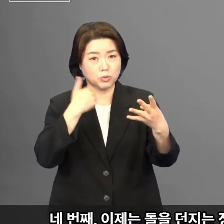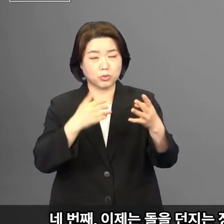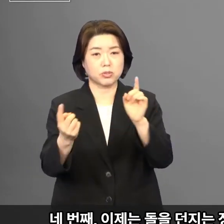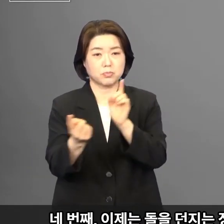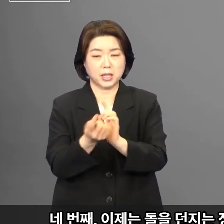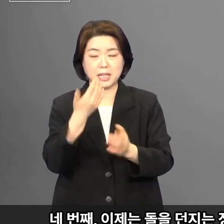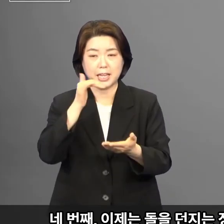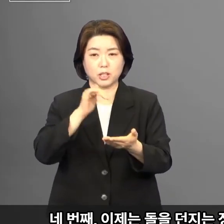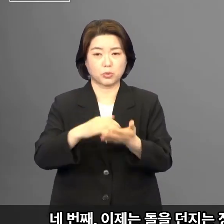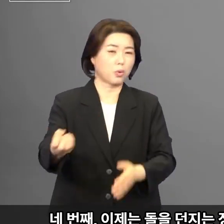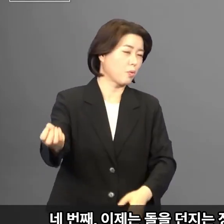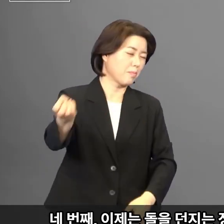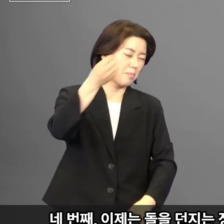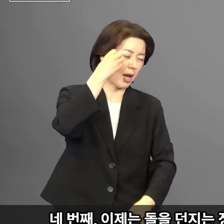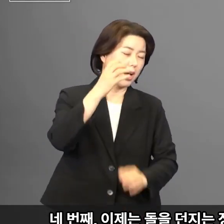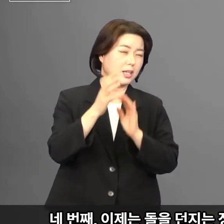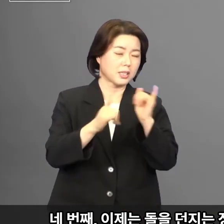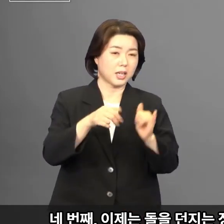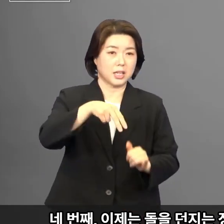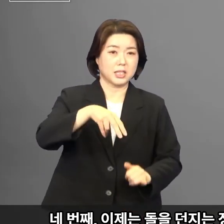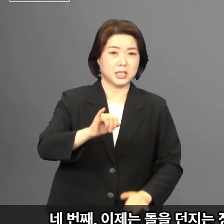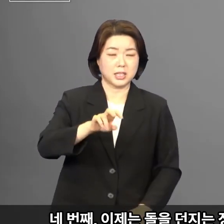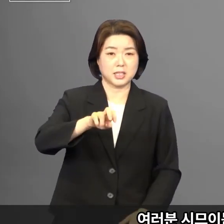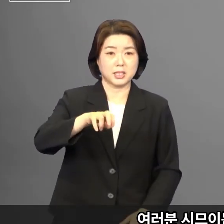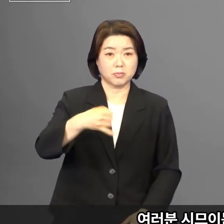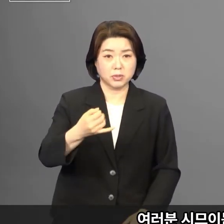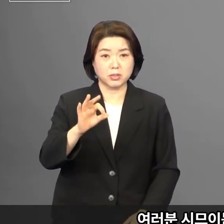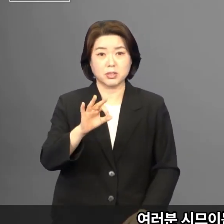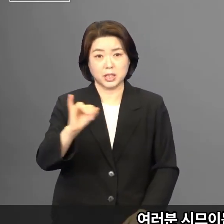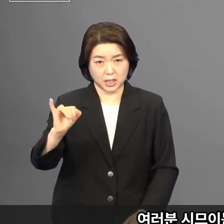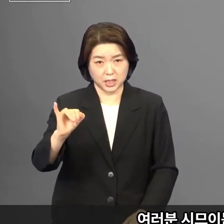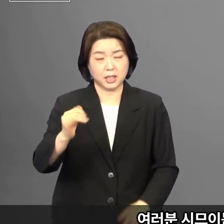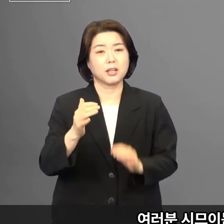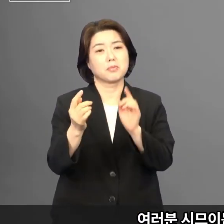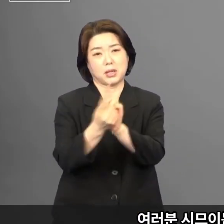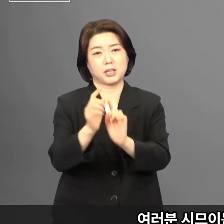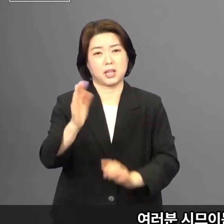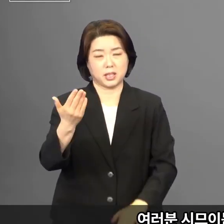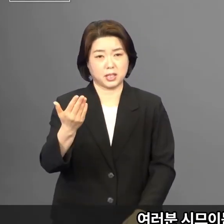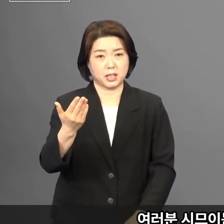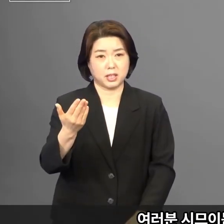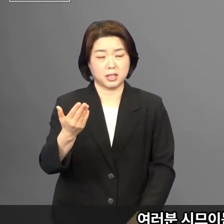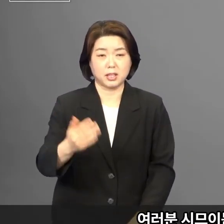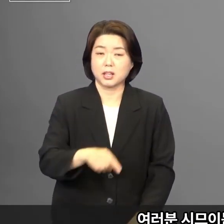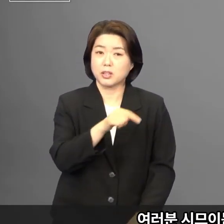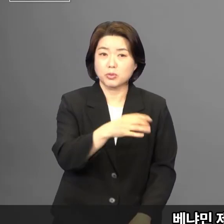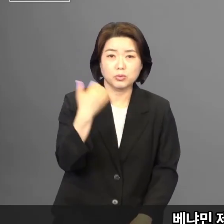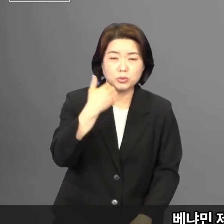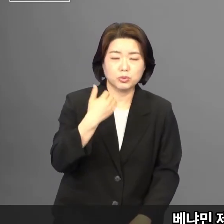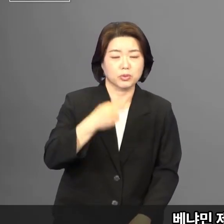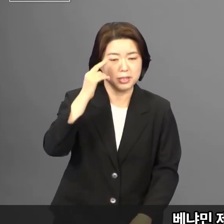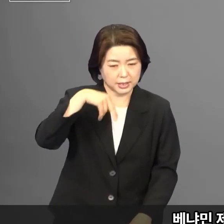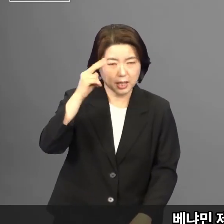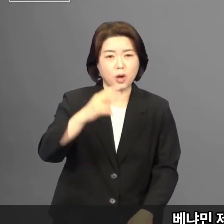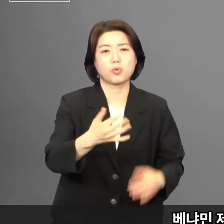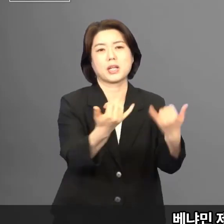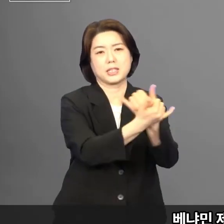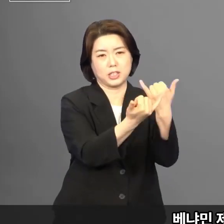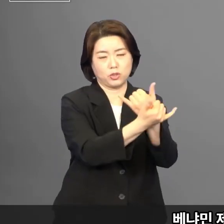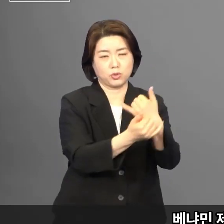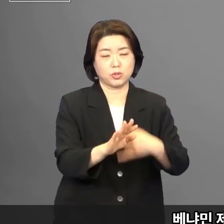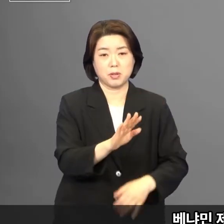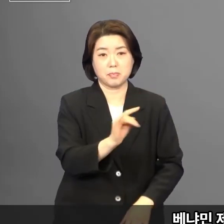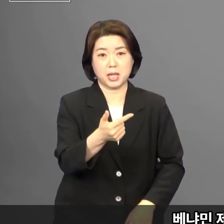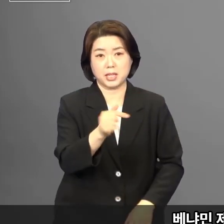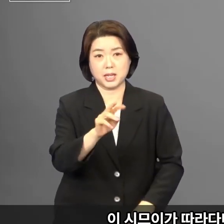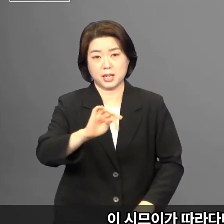돌을 던지는 정말 시므이 같은 자를 만나게 됩니다. 여러분, 시므이는 사울의 친족입니다. 베냐민 지파